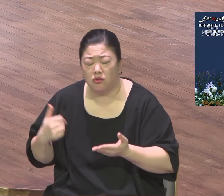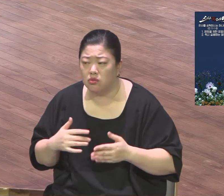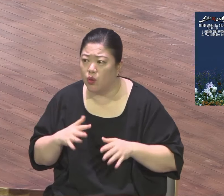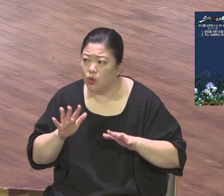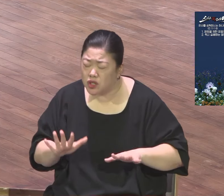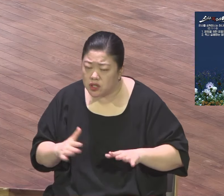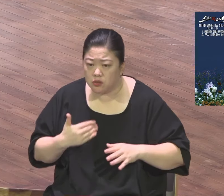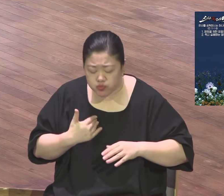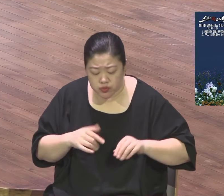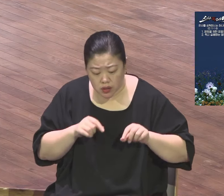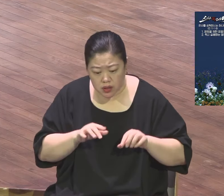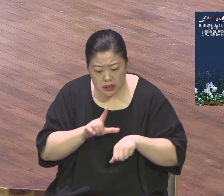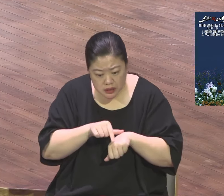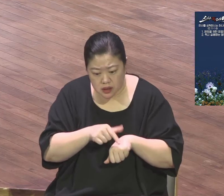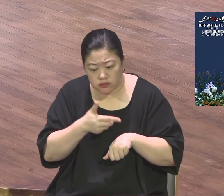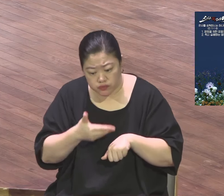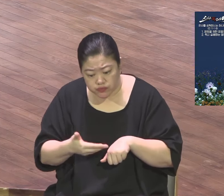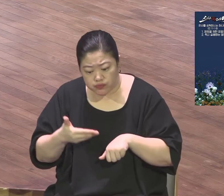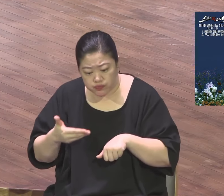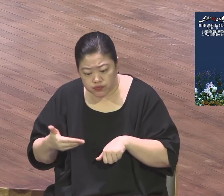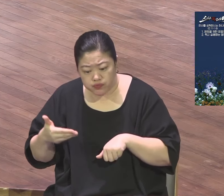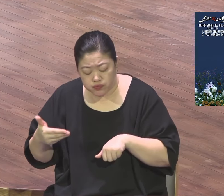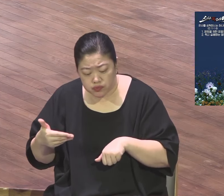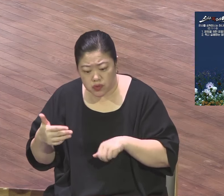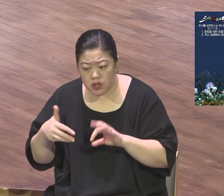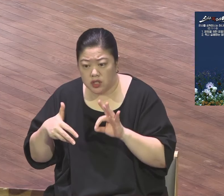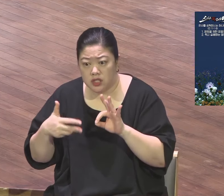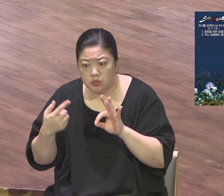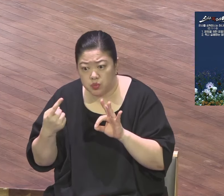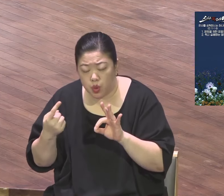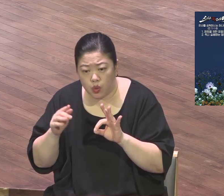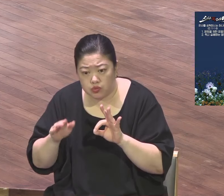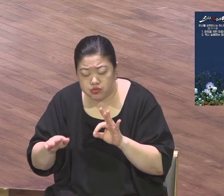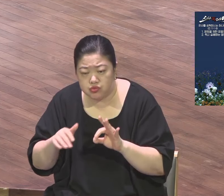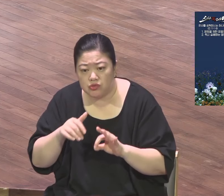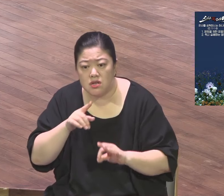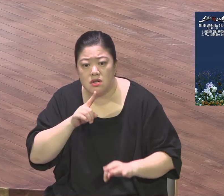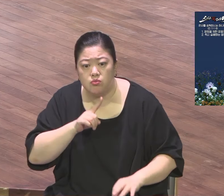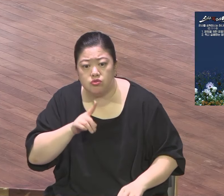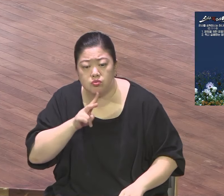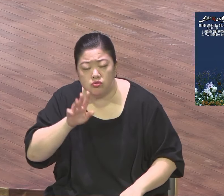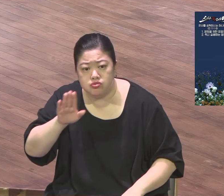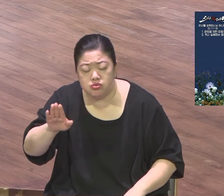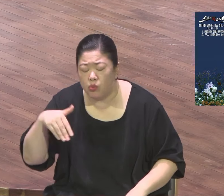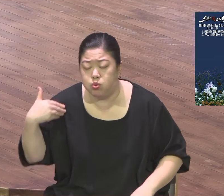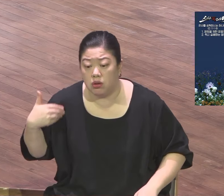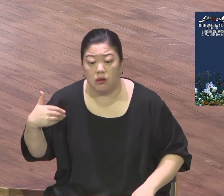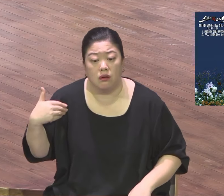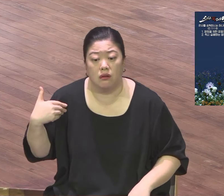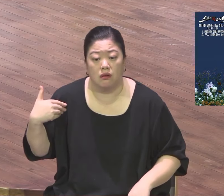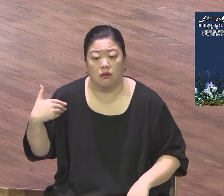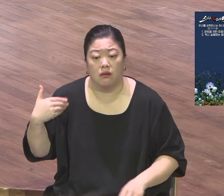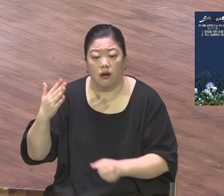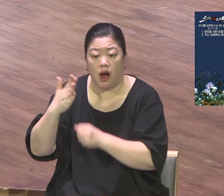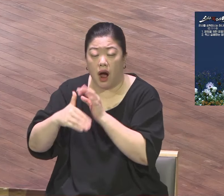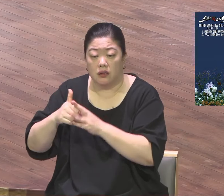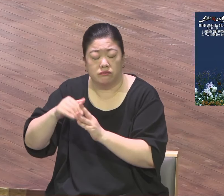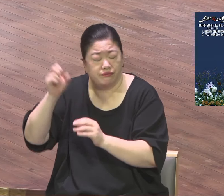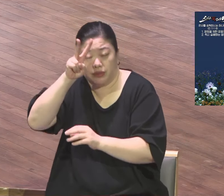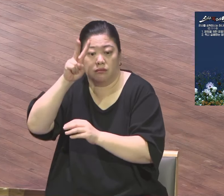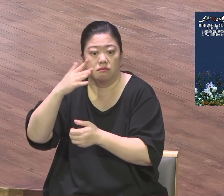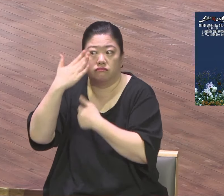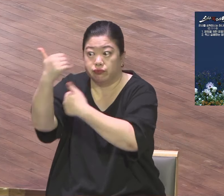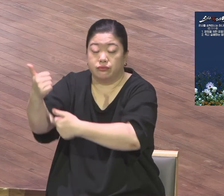죽어요. 아니 몇 초만 알아도 안 죽어요. 그럼 불가항력적인 게 너무 많아요. 언제 무슨 생일지